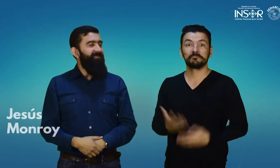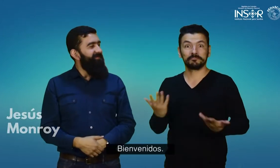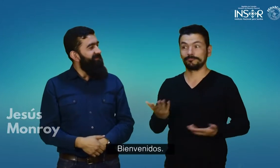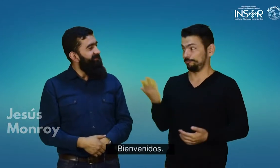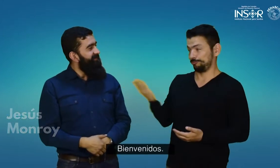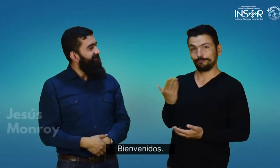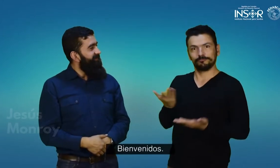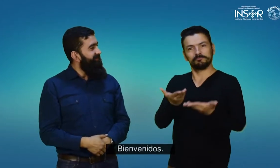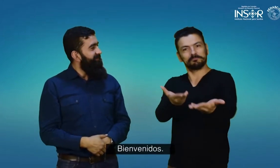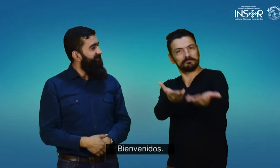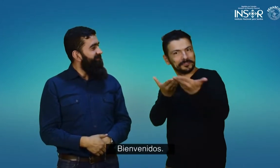Bienvenidos.